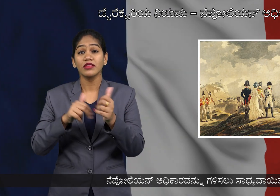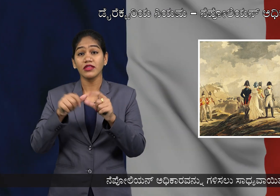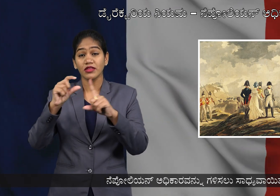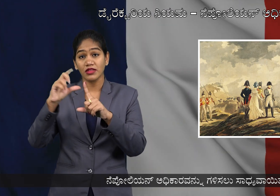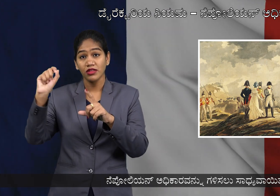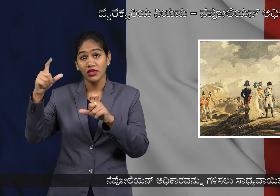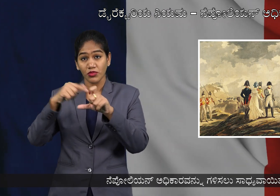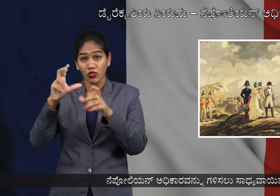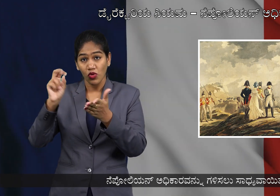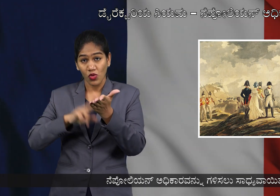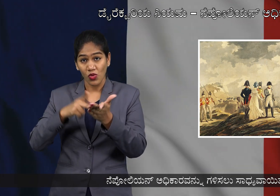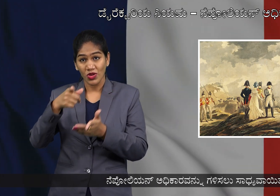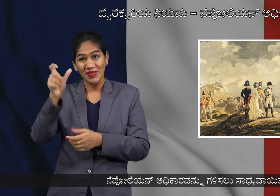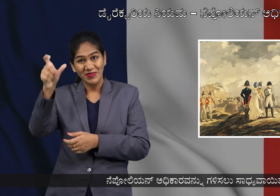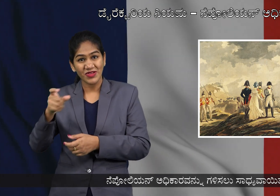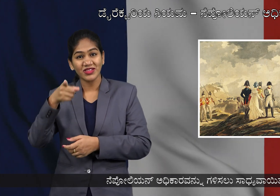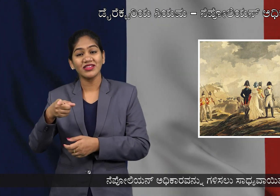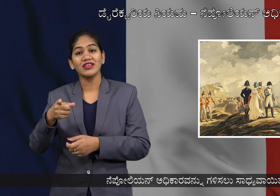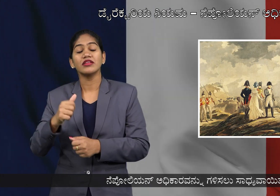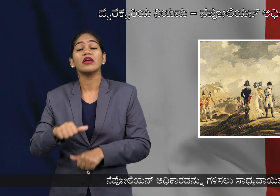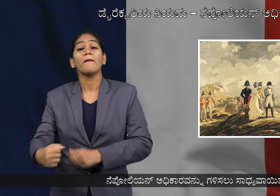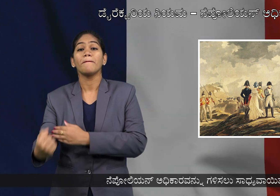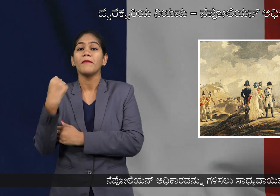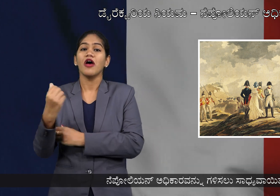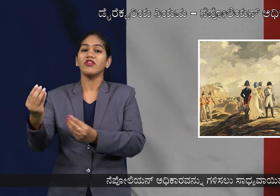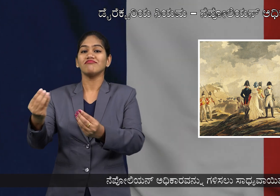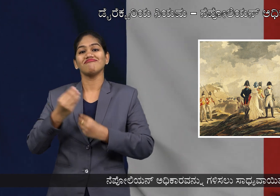ನೆಪೋಲಿಯನ್ ಅಧಿಕಾರವನ್ನು ಗಳಿಸಲು ಸಾಧ್ಯವಾಯಿತು.